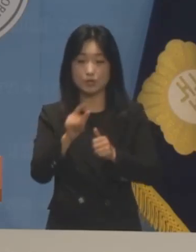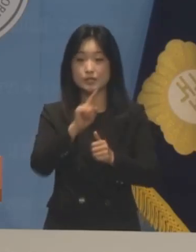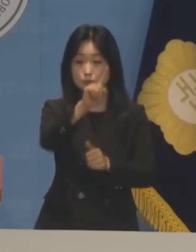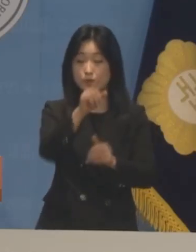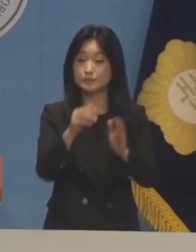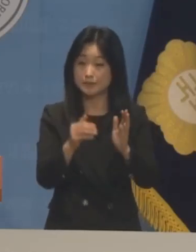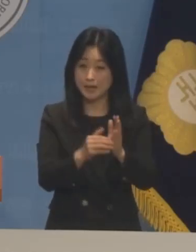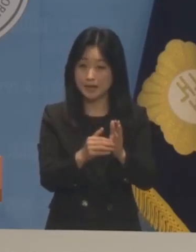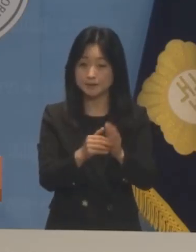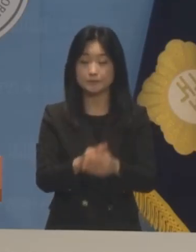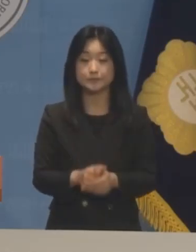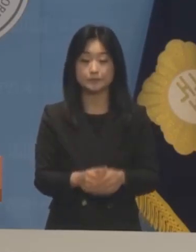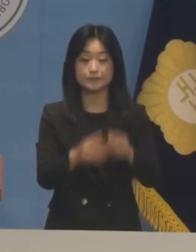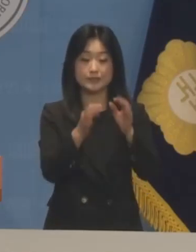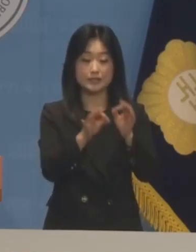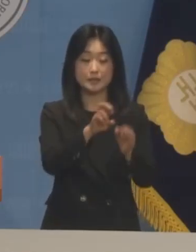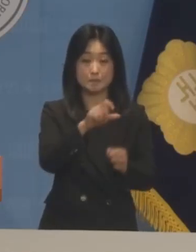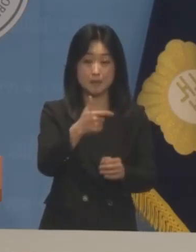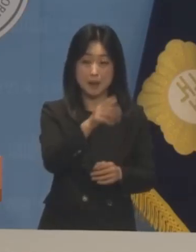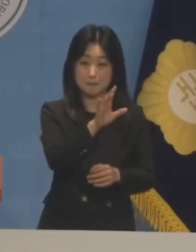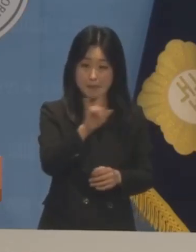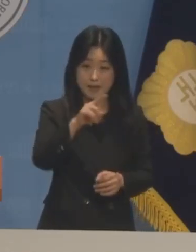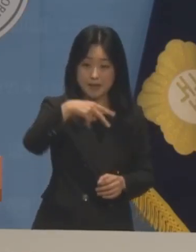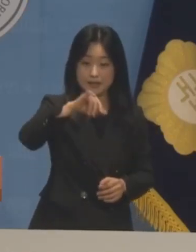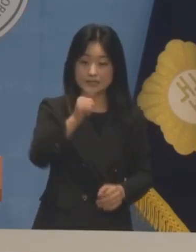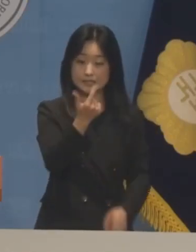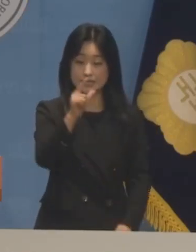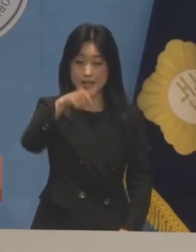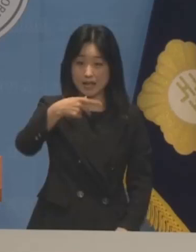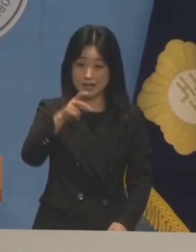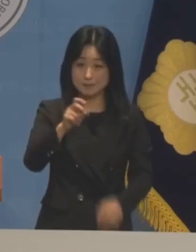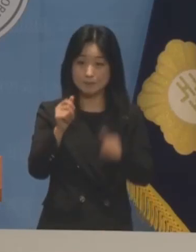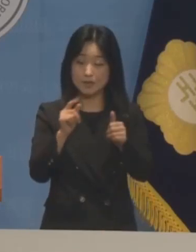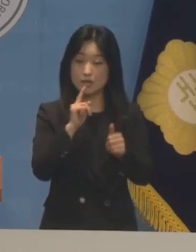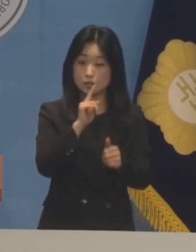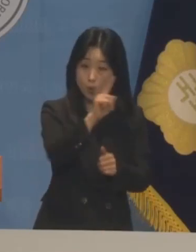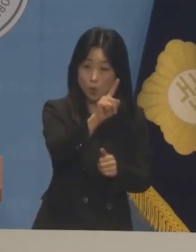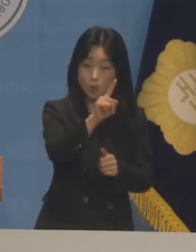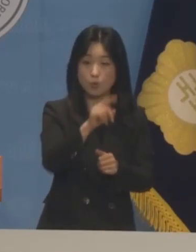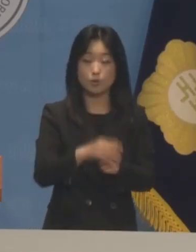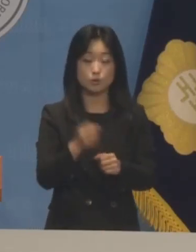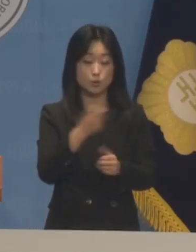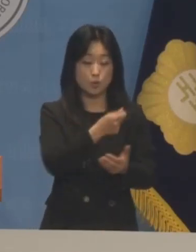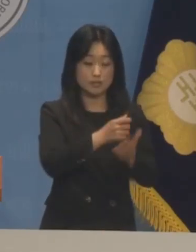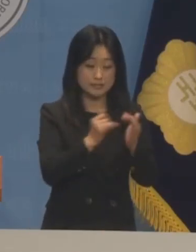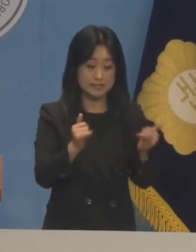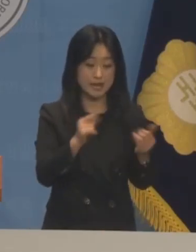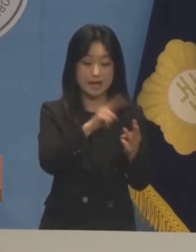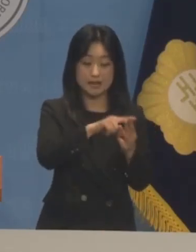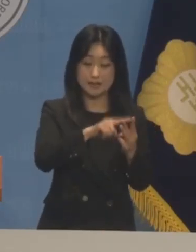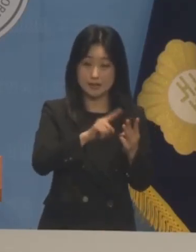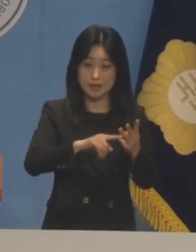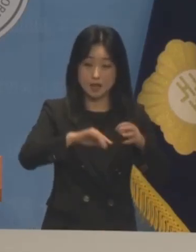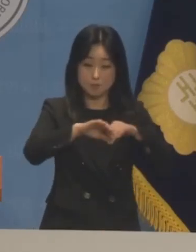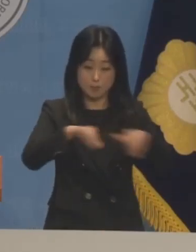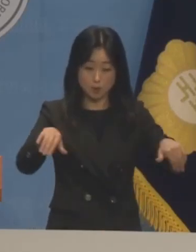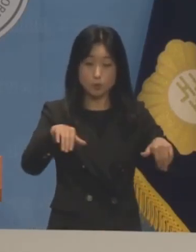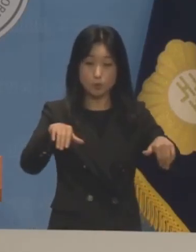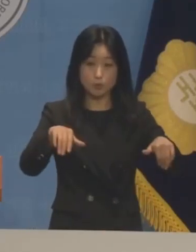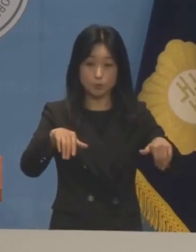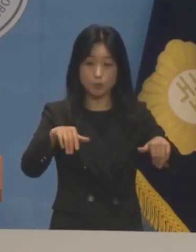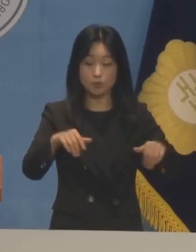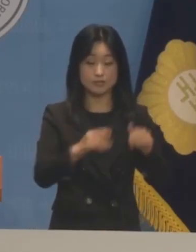이 사건 김만배, 신앙림, 김용진, 한상진에 대한 기소, 봉지욱, 허재현, 송평수는 별개의 재판으로